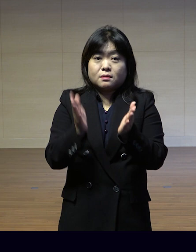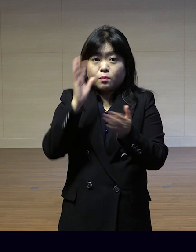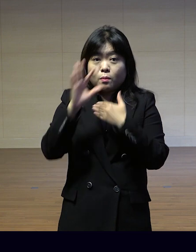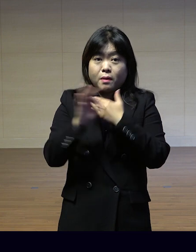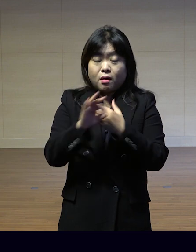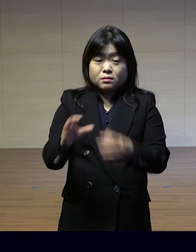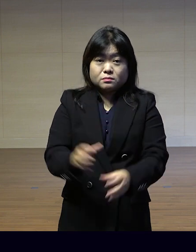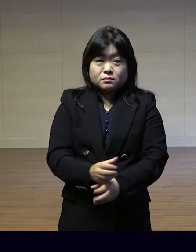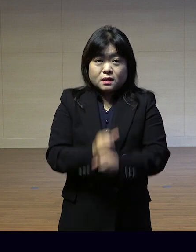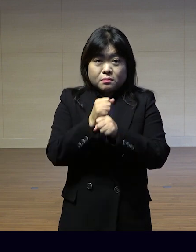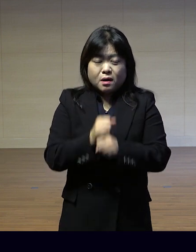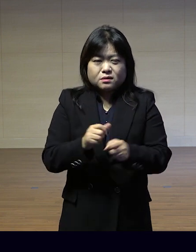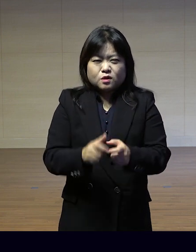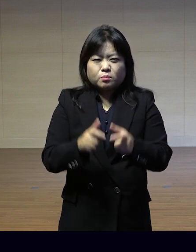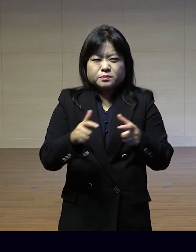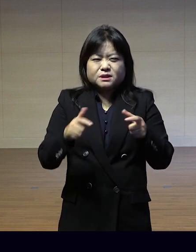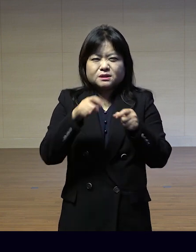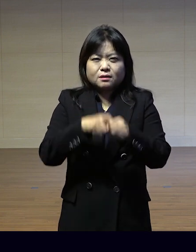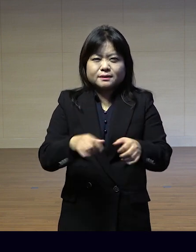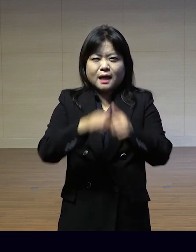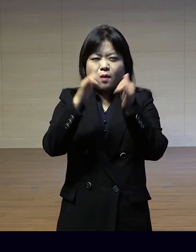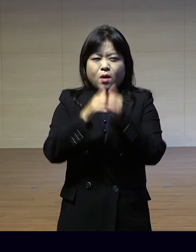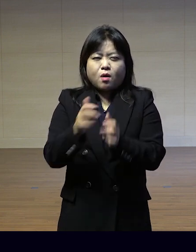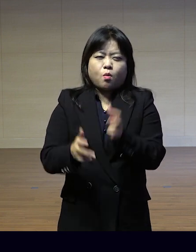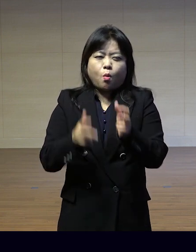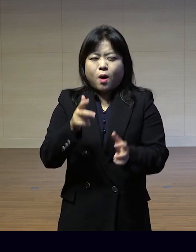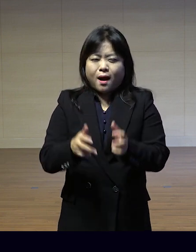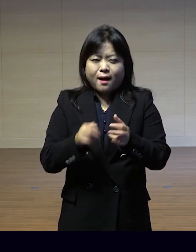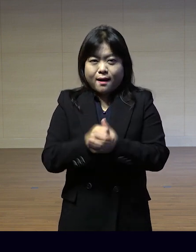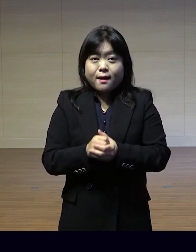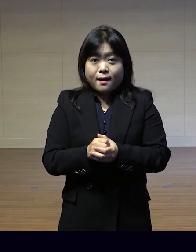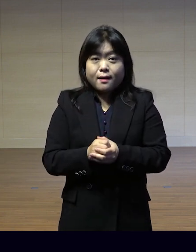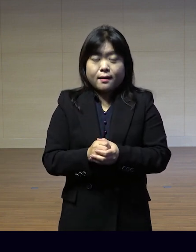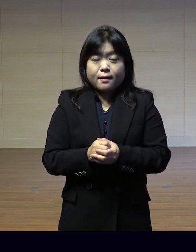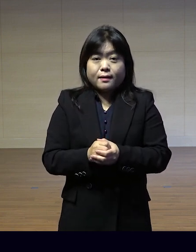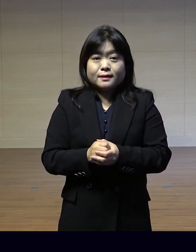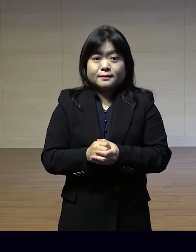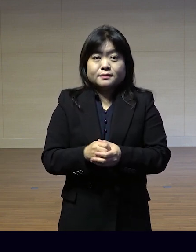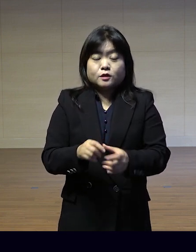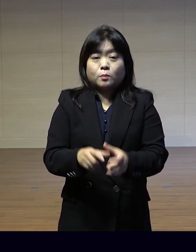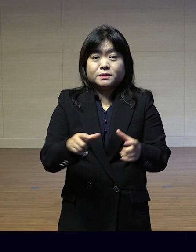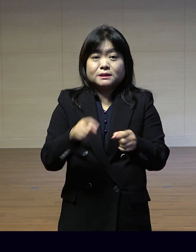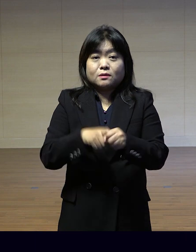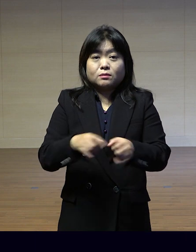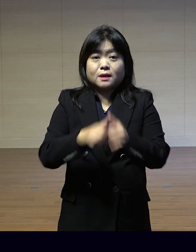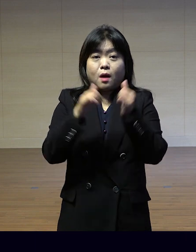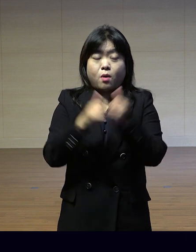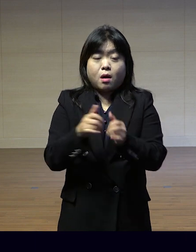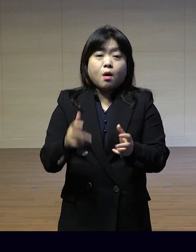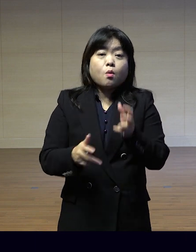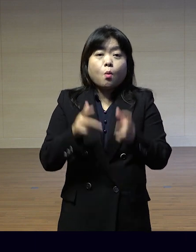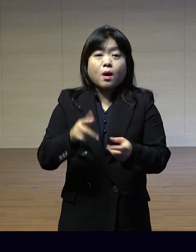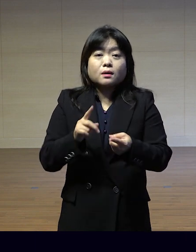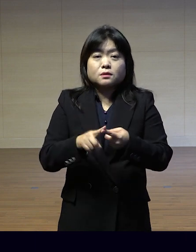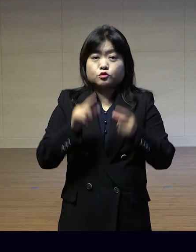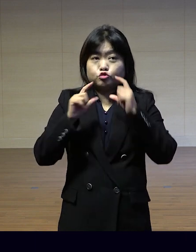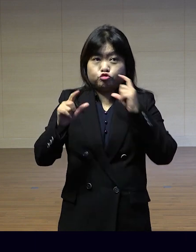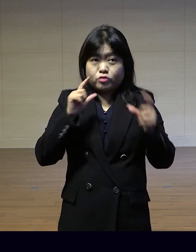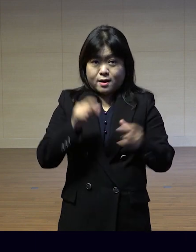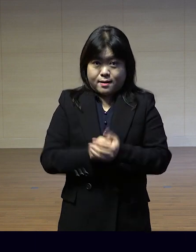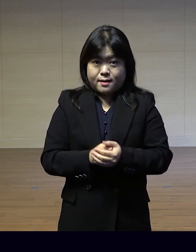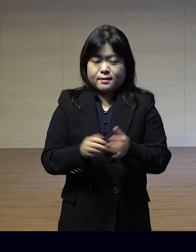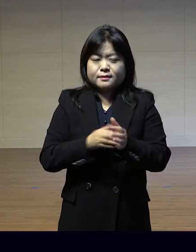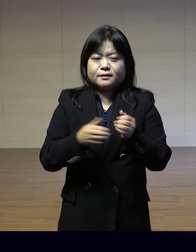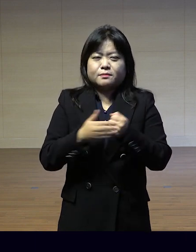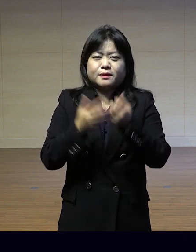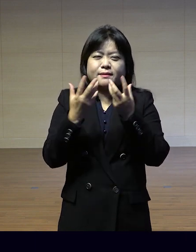소위 점진적 사회공학, 피스밀 소셜 엔지니어링이라는 말을 했거든요. 그래서 이것은